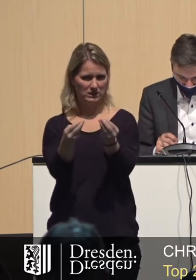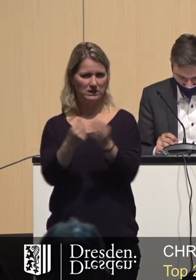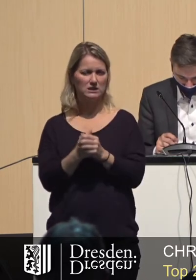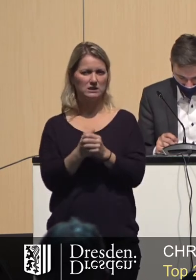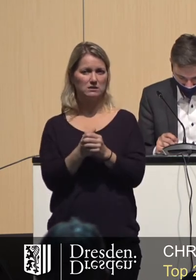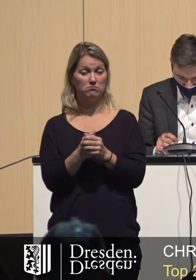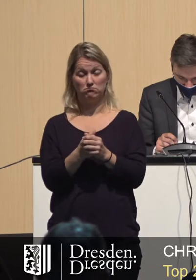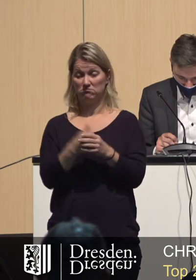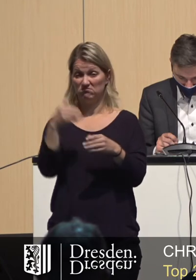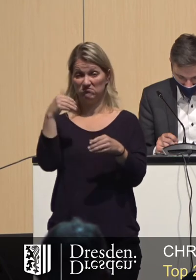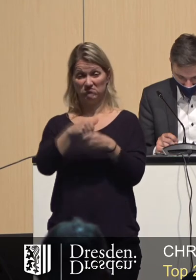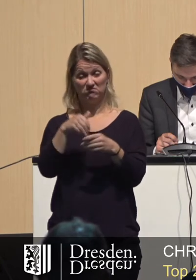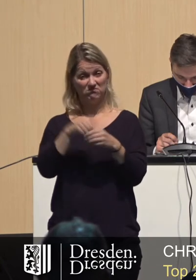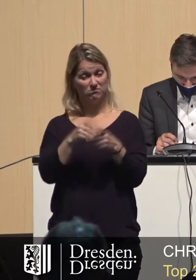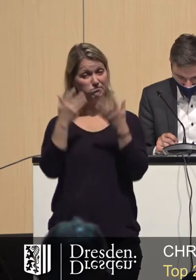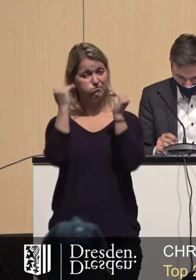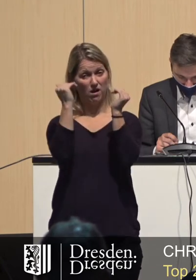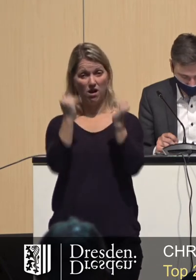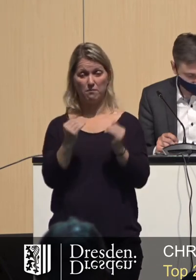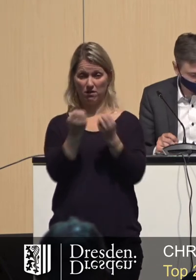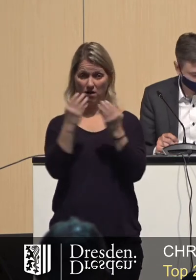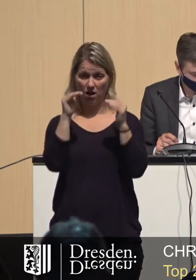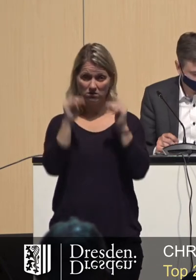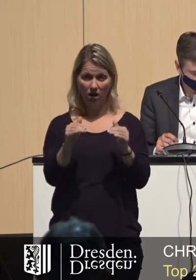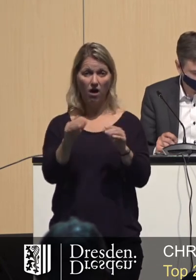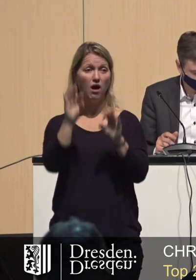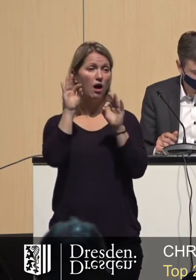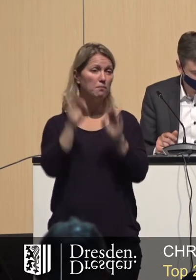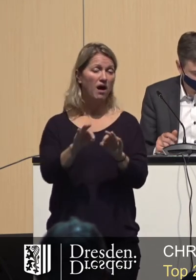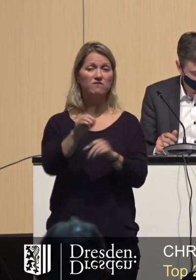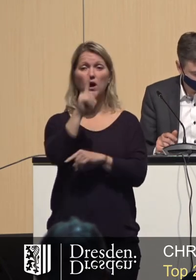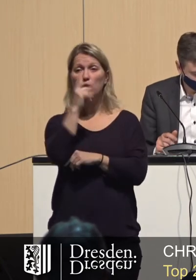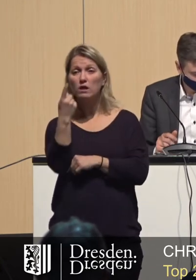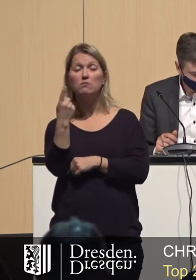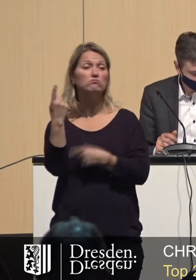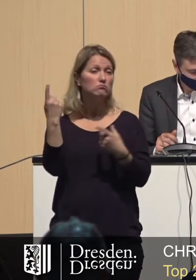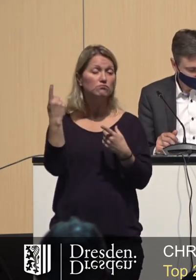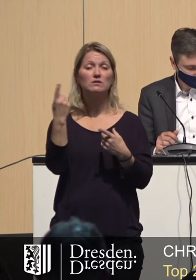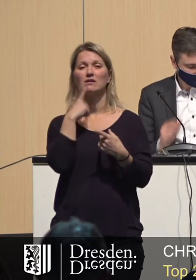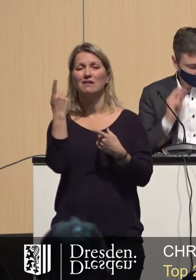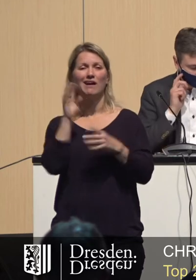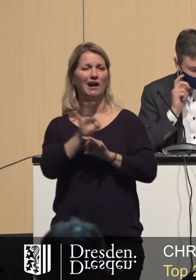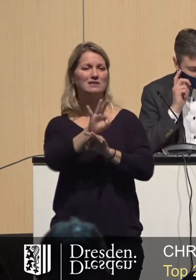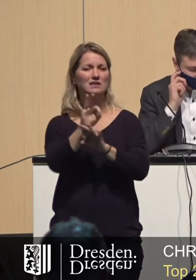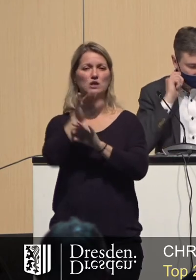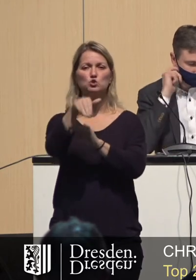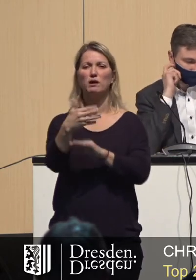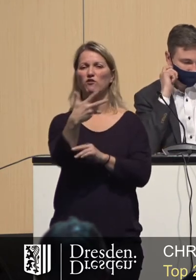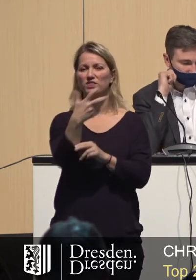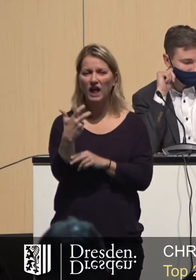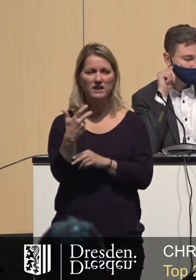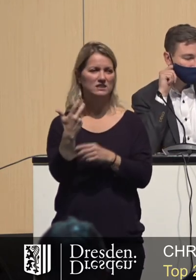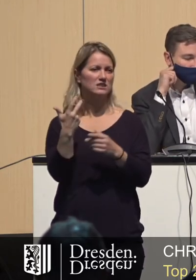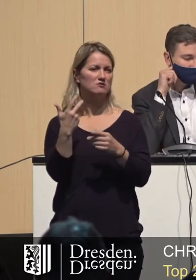ja ganz klare Prämissen hat. Was passiert bei der Inzidenz über 35, was passiert über 50?